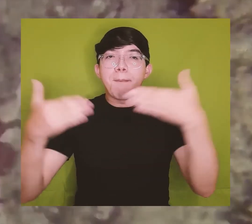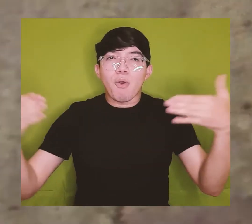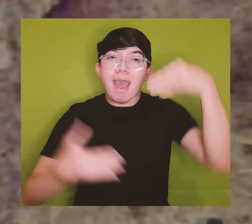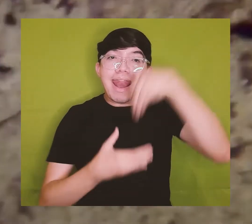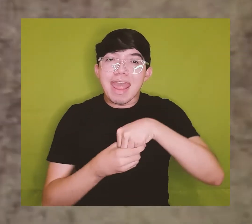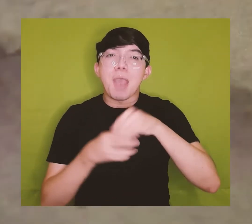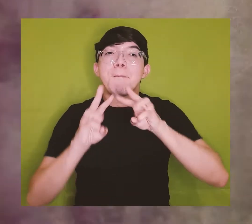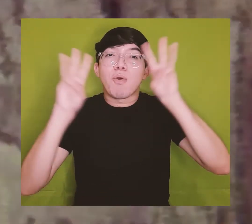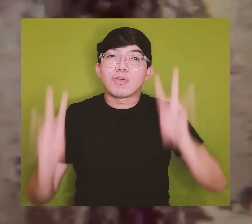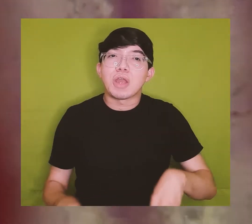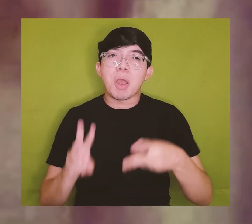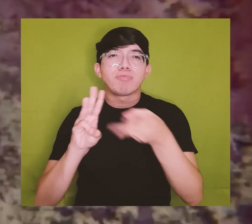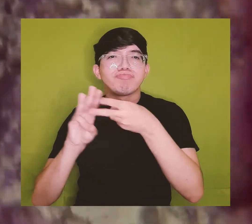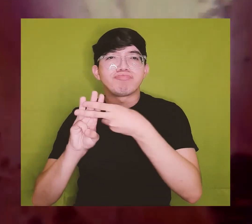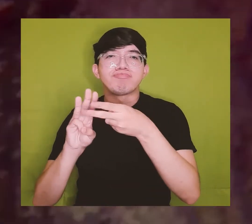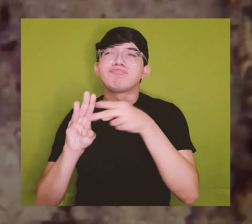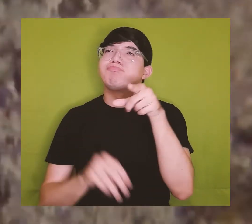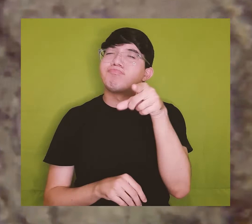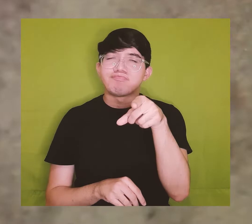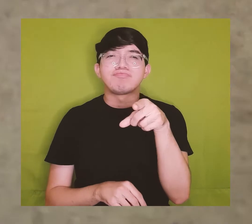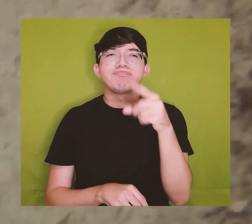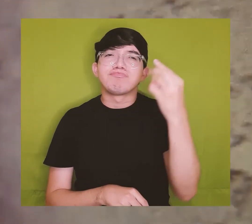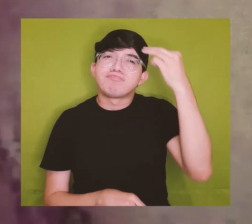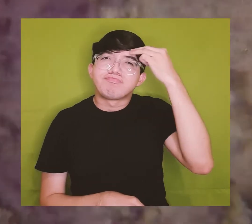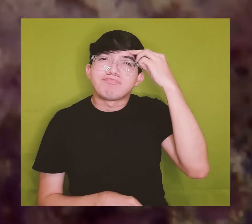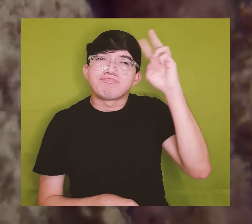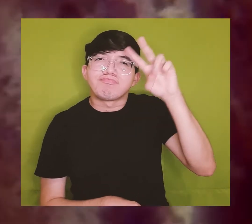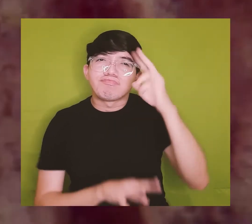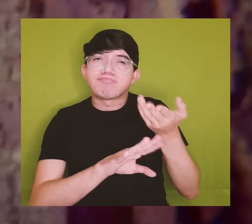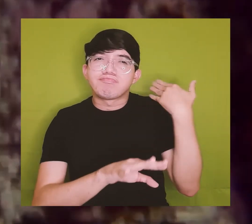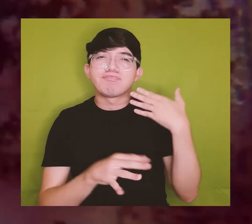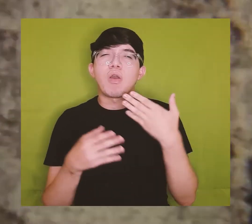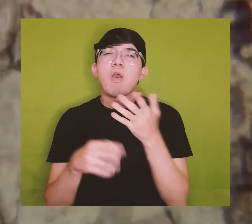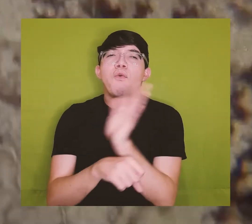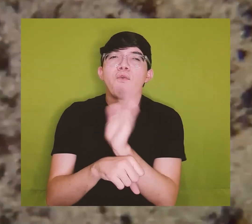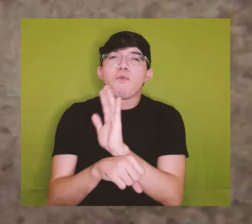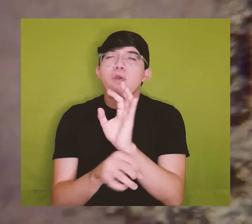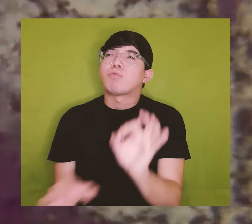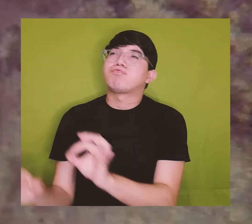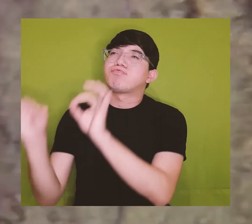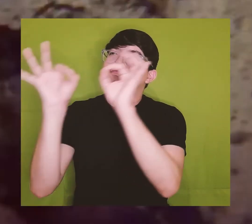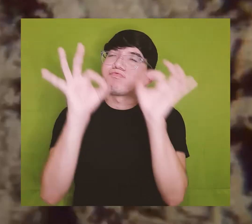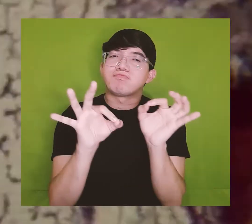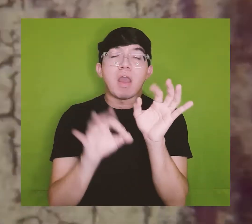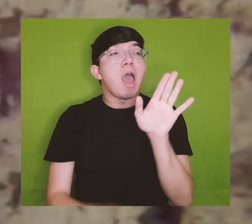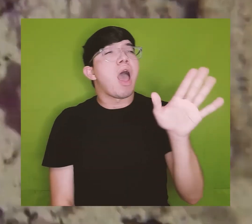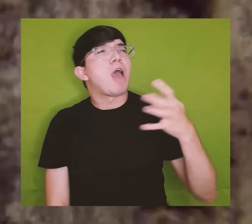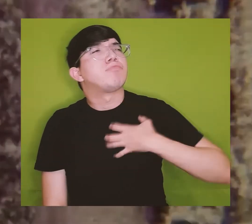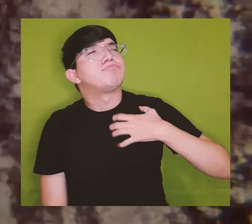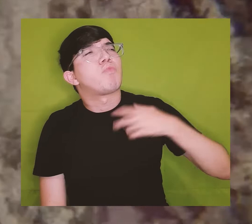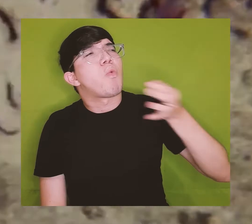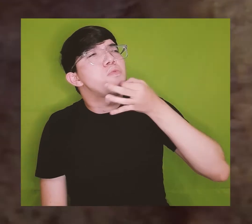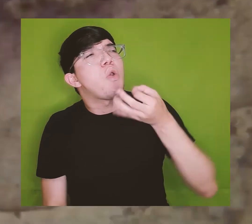passava Super Memórias e eu ficava encantado vendo várias vezes, assim, né, como é que foi a tua sensação vendo o filme, assim, os Super Memórias? Cara, eu